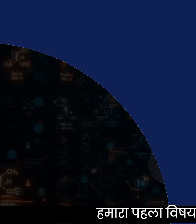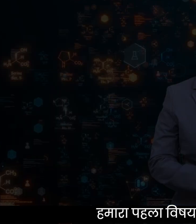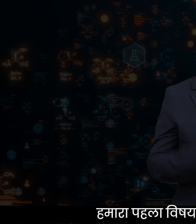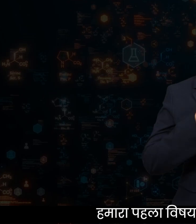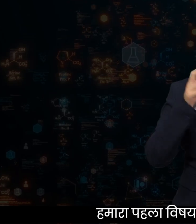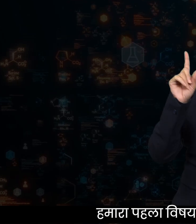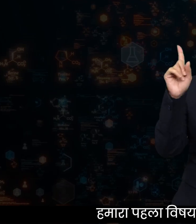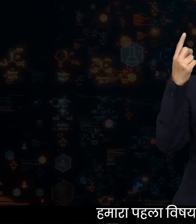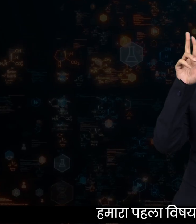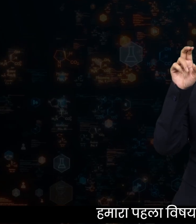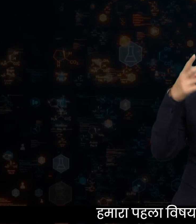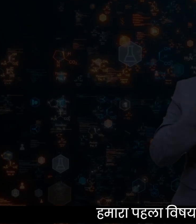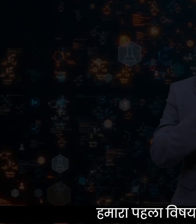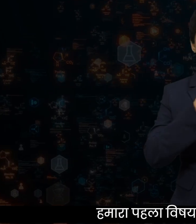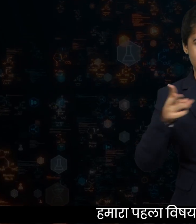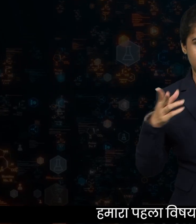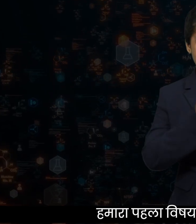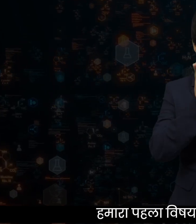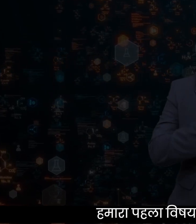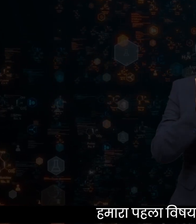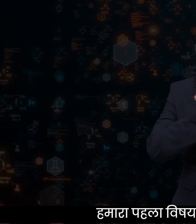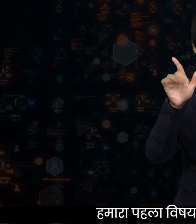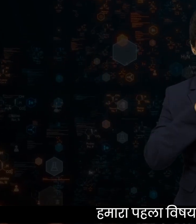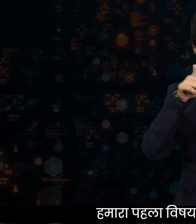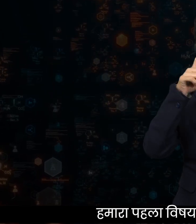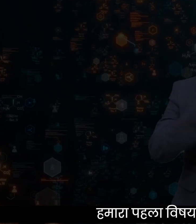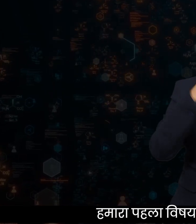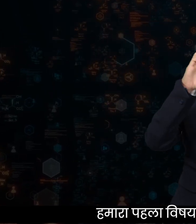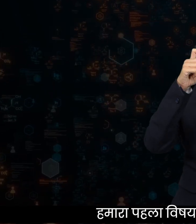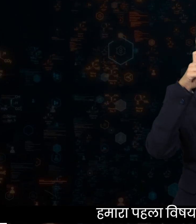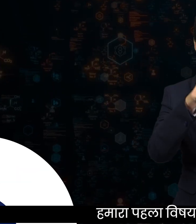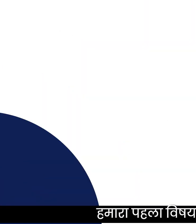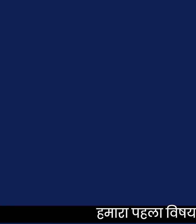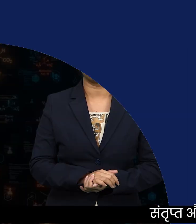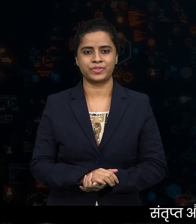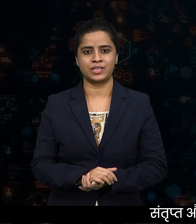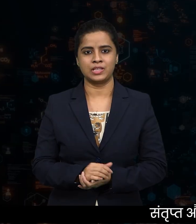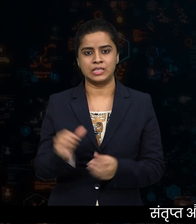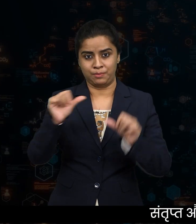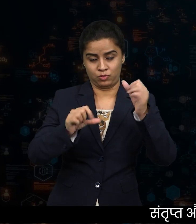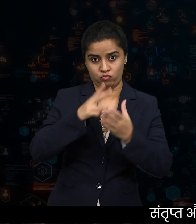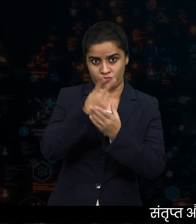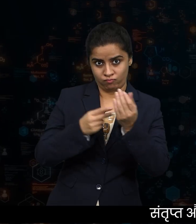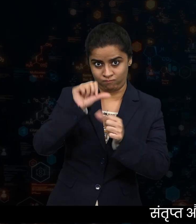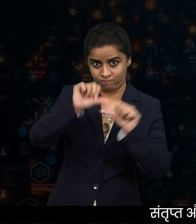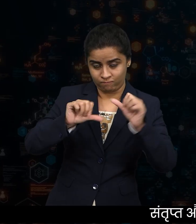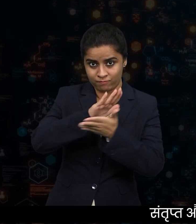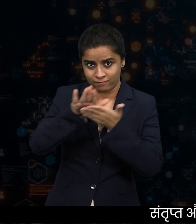हमारा पहला विषय विभिन्न प्रकार के हाइड्रोकार्बन है। संतृप्त और असंतृप्त